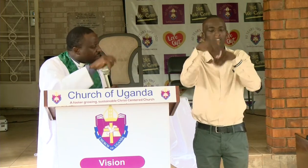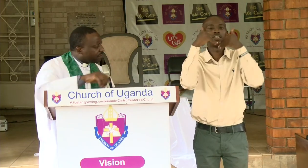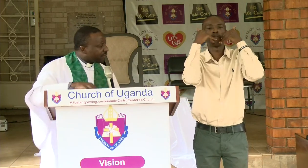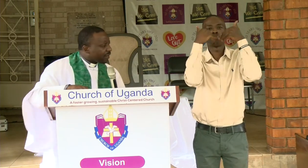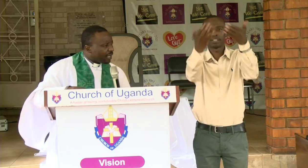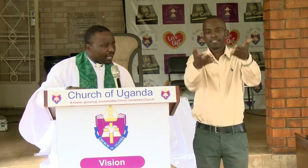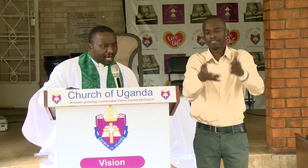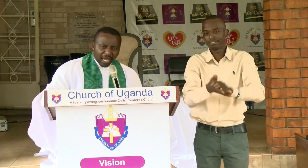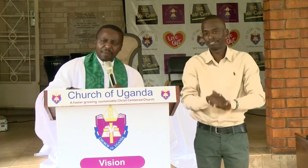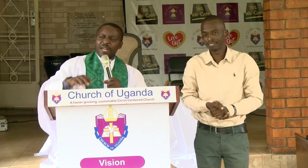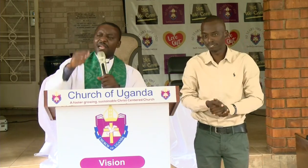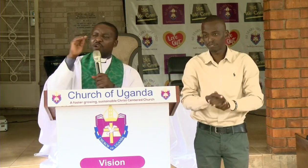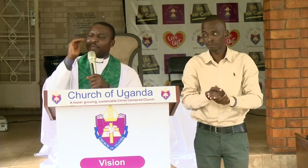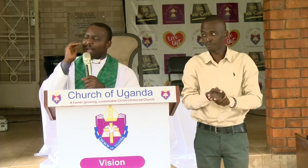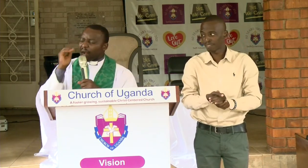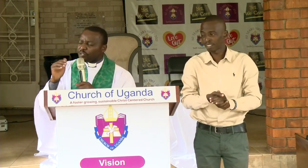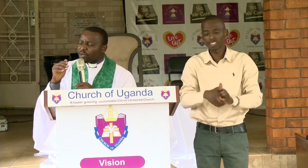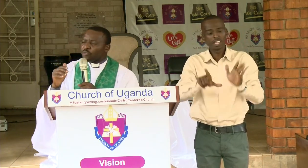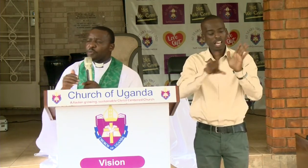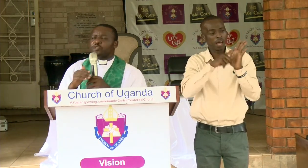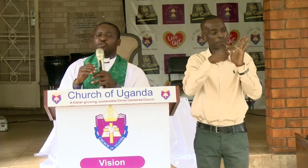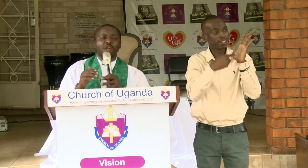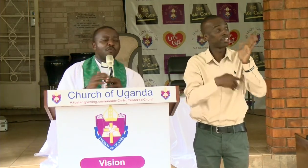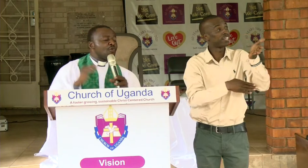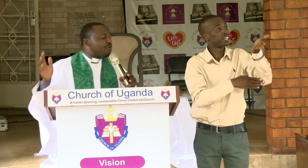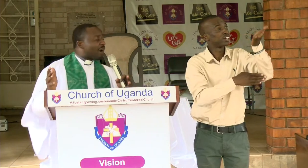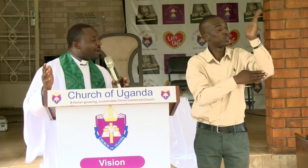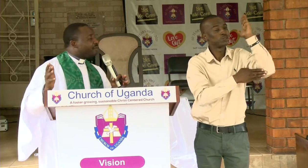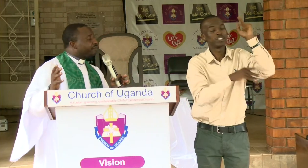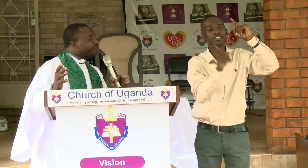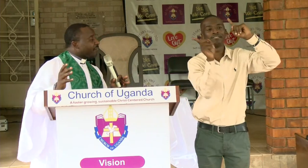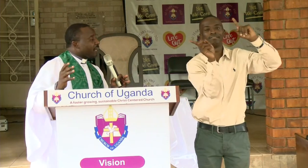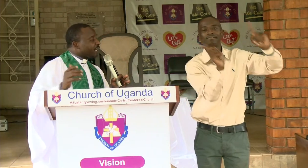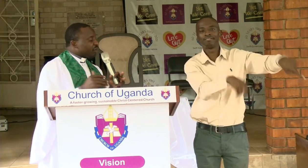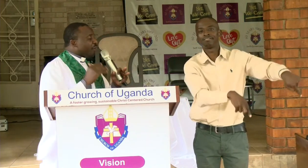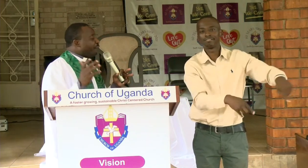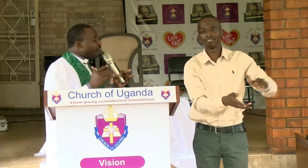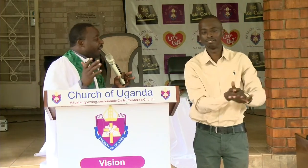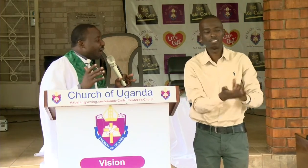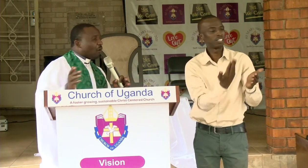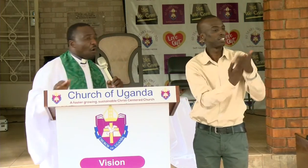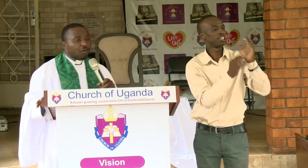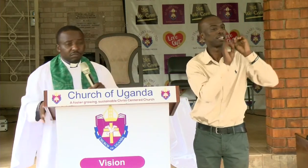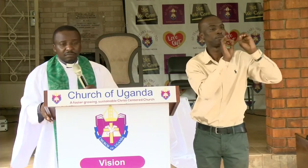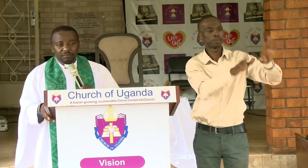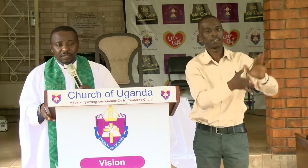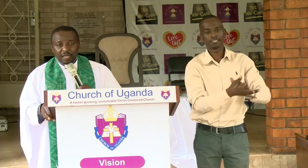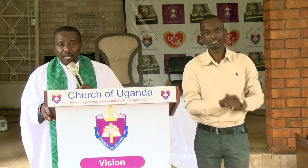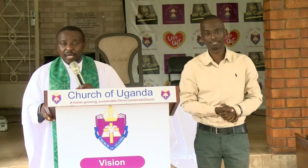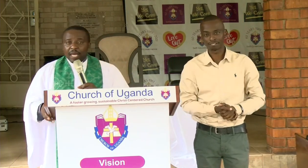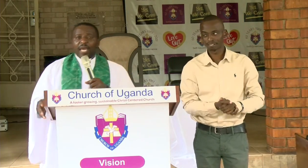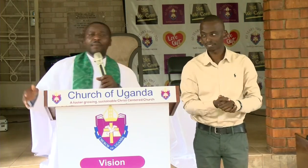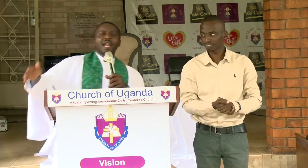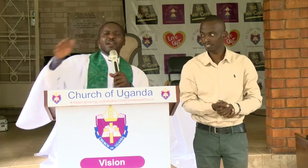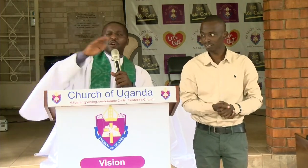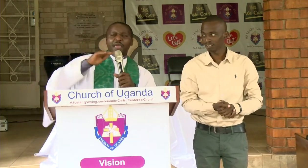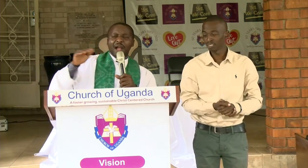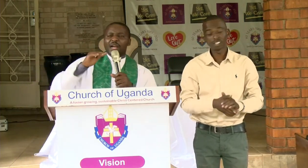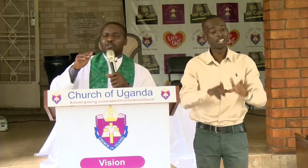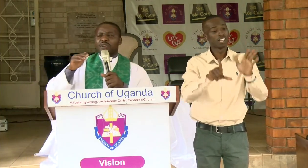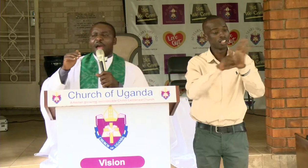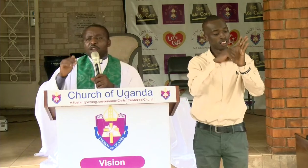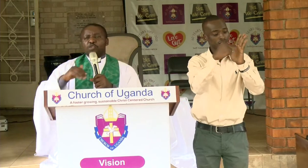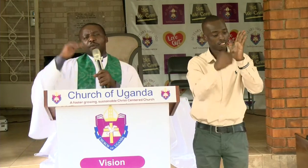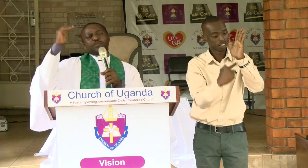tetubitambuliddeeko. Ebiragiro bya Katonda tubisudde muguluka, tetubifuddeeko. Ebiragiro